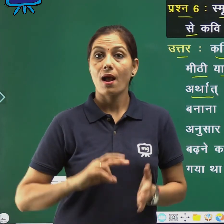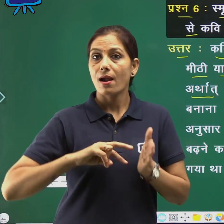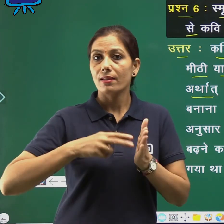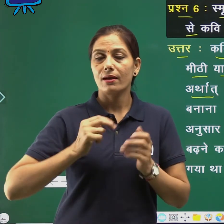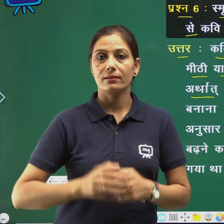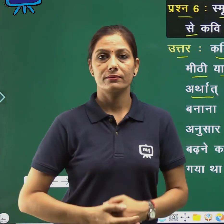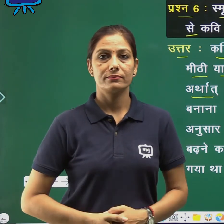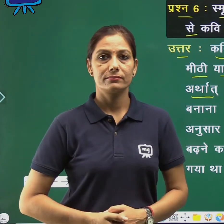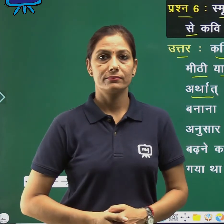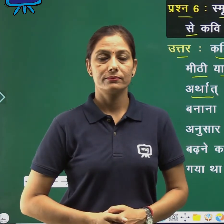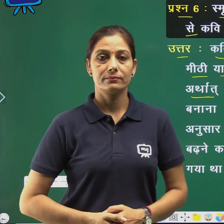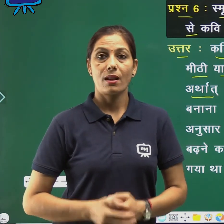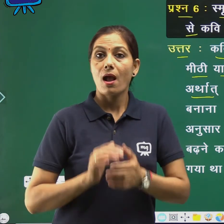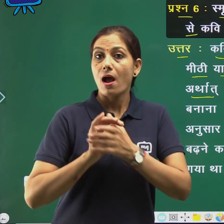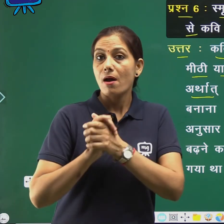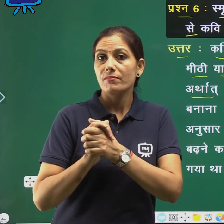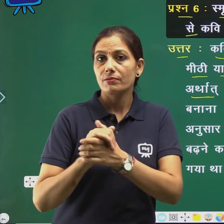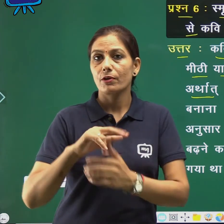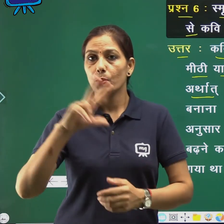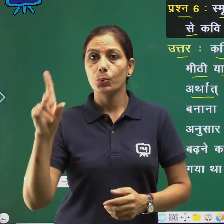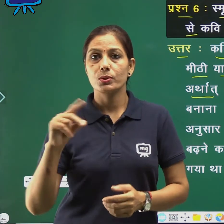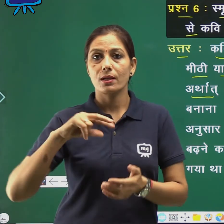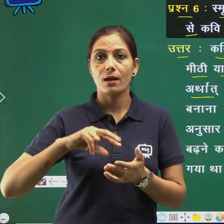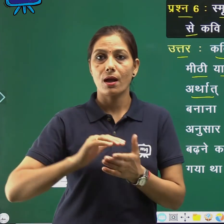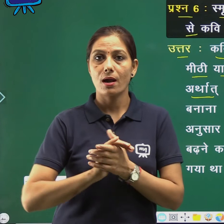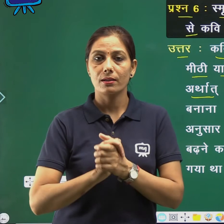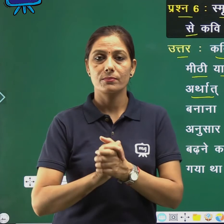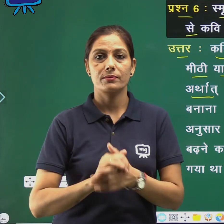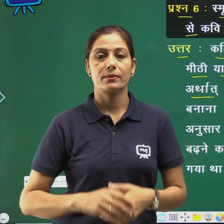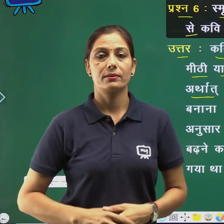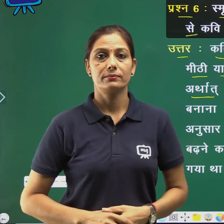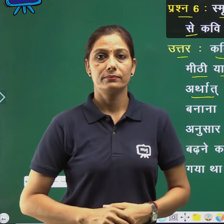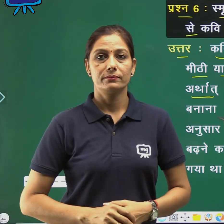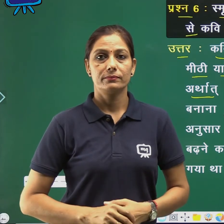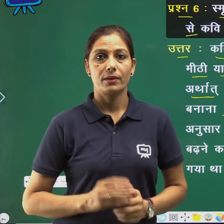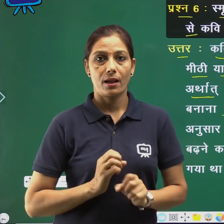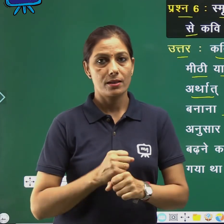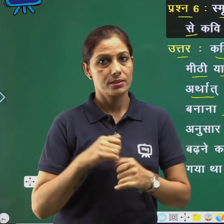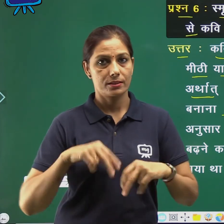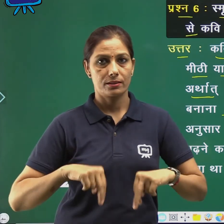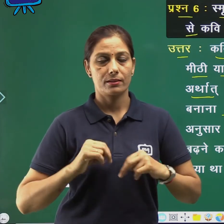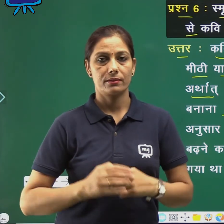अर्थात पाथे हम सफर बनाना चाहते थे।